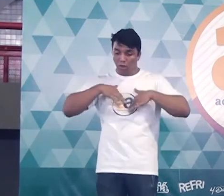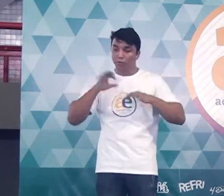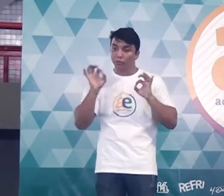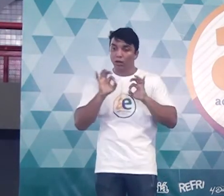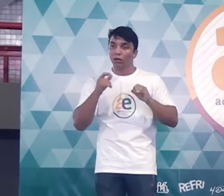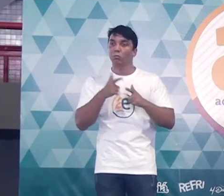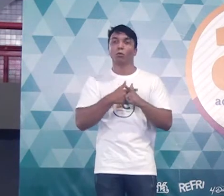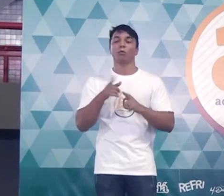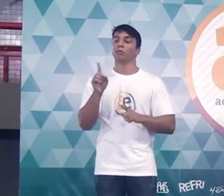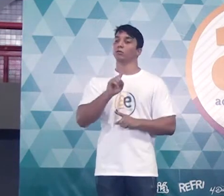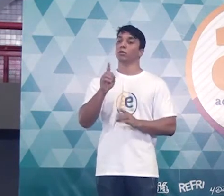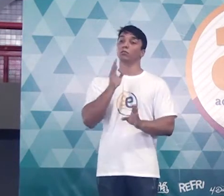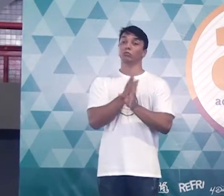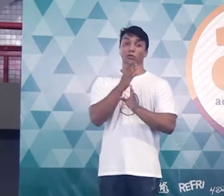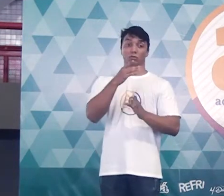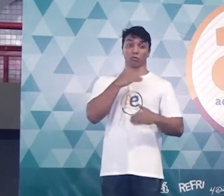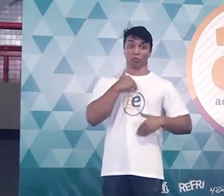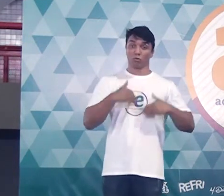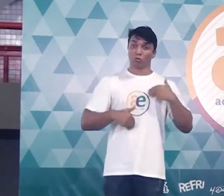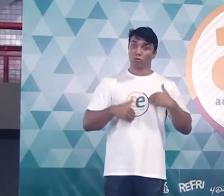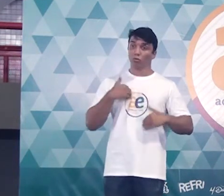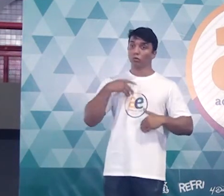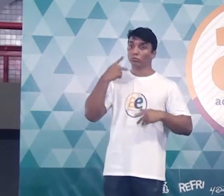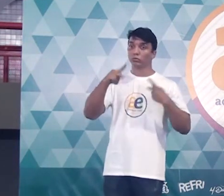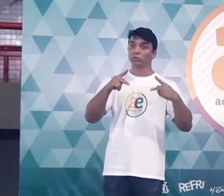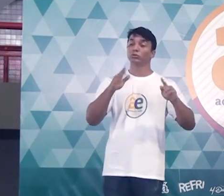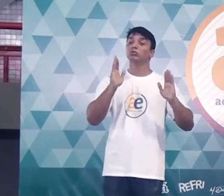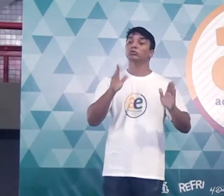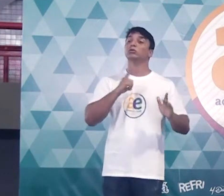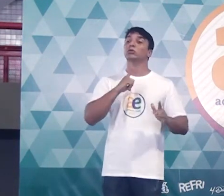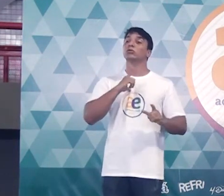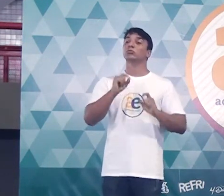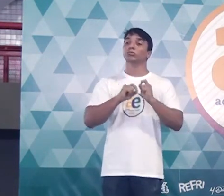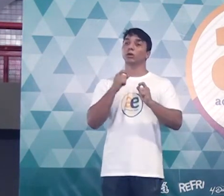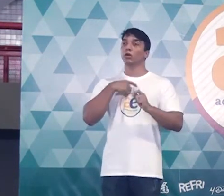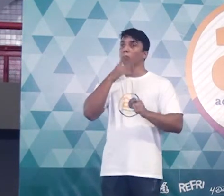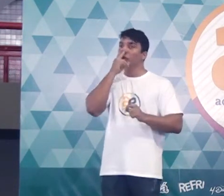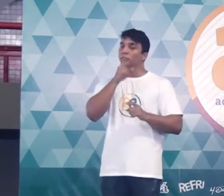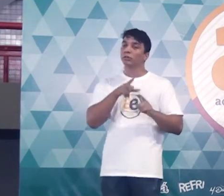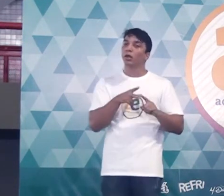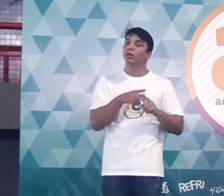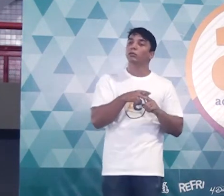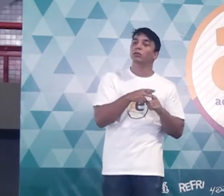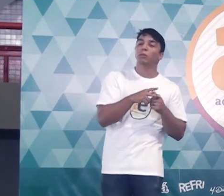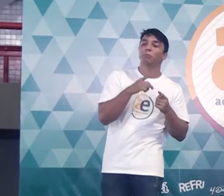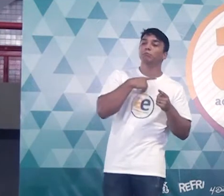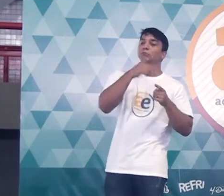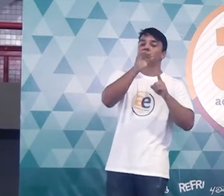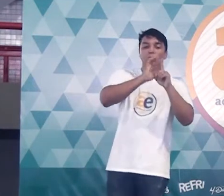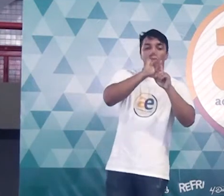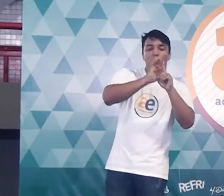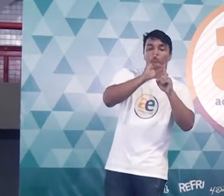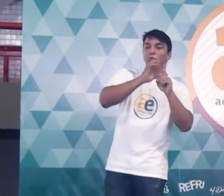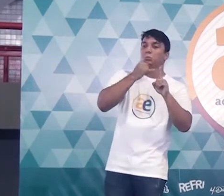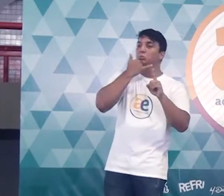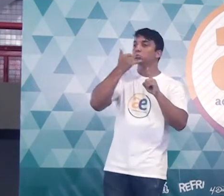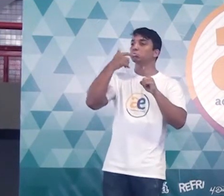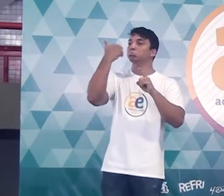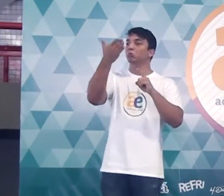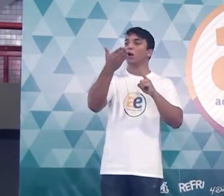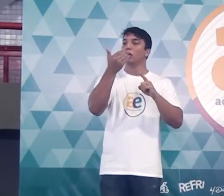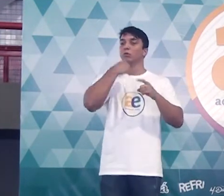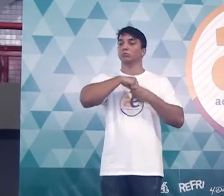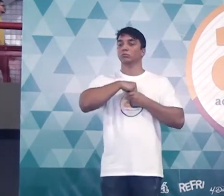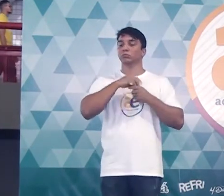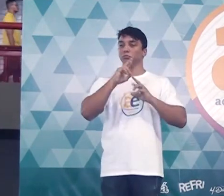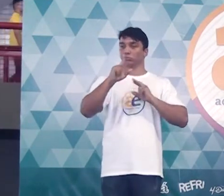É porque o seu corpo já faz essa manutenção de temperatura independente da temperatura externa. Tá certo?